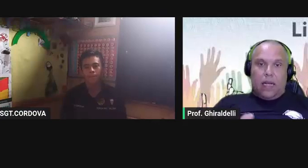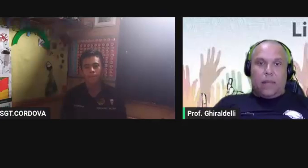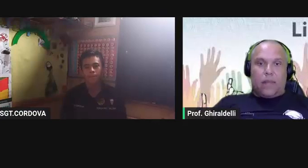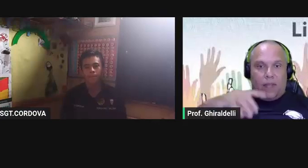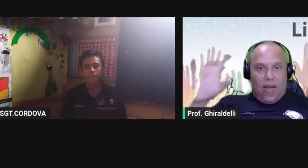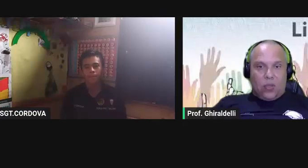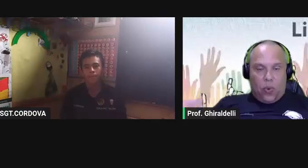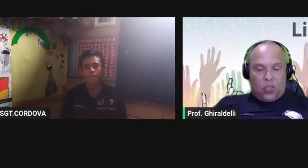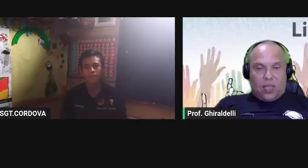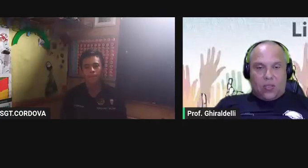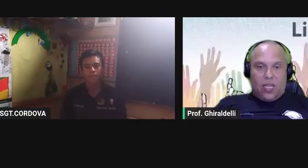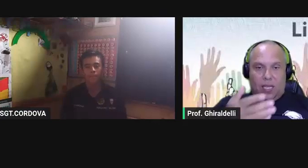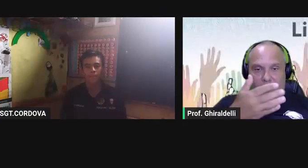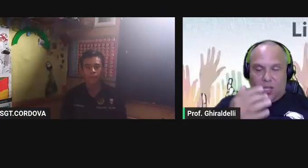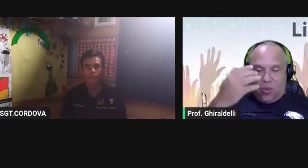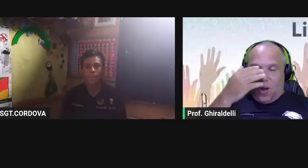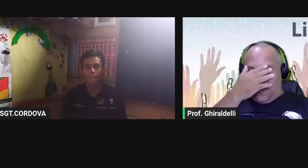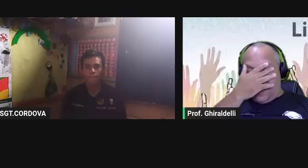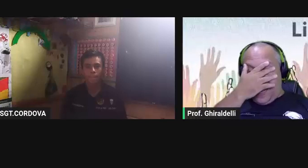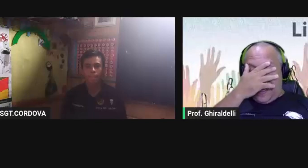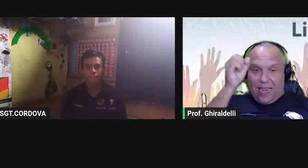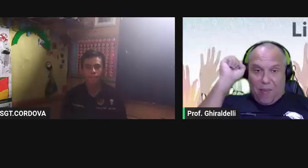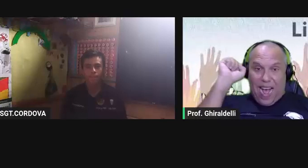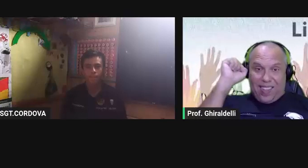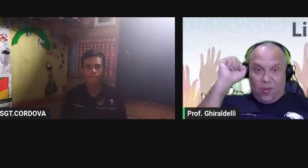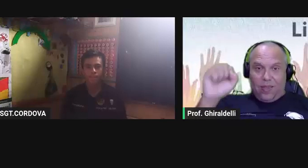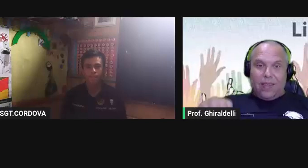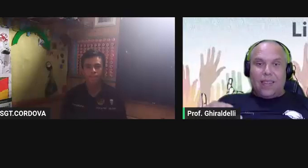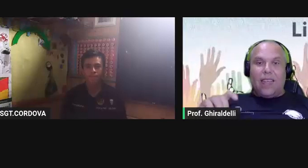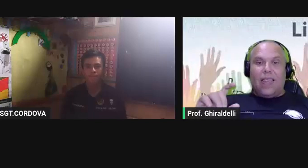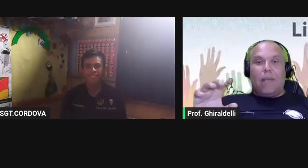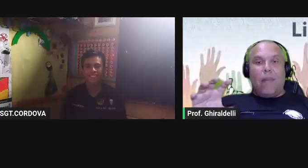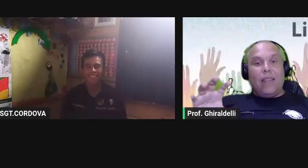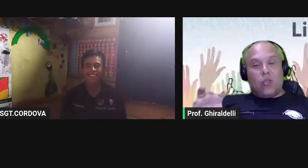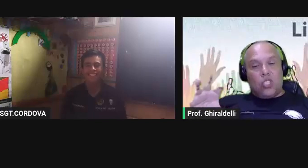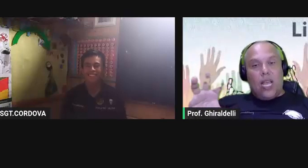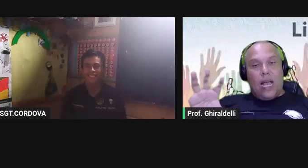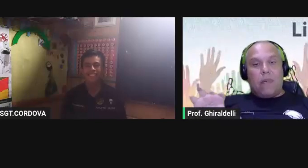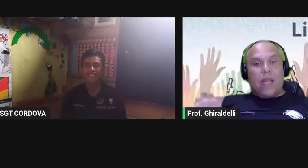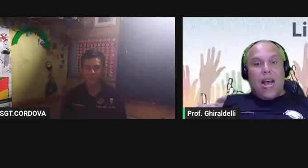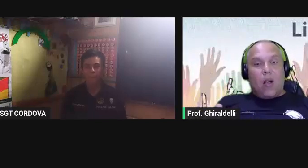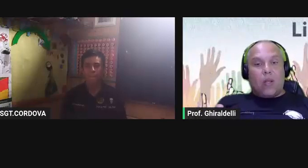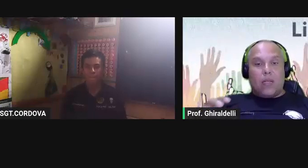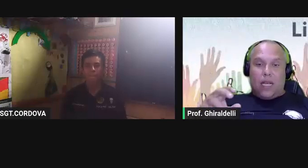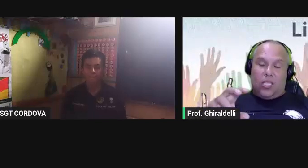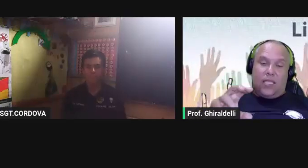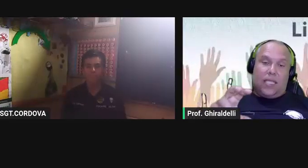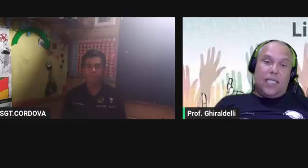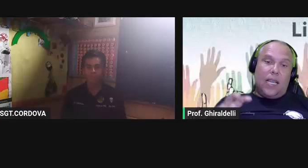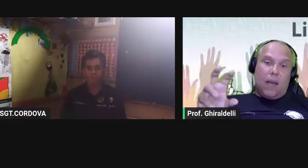Tem vários projetos aí, Sargento Córdova está aí animado, mas hoje é a primeira aula. A gente tinha que